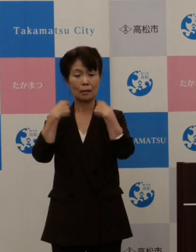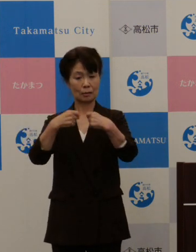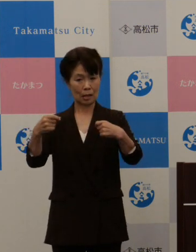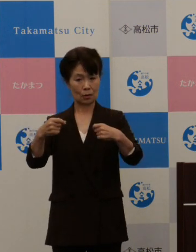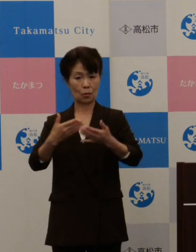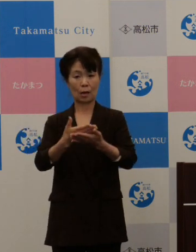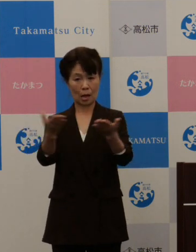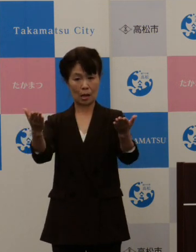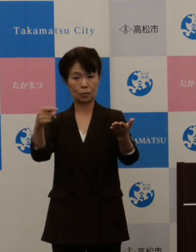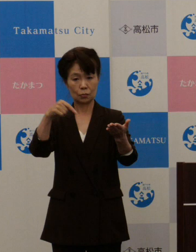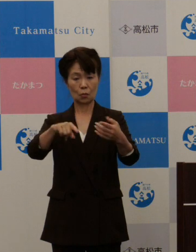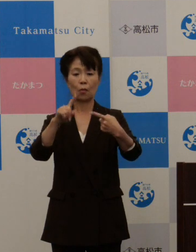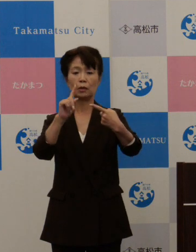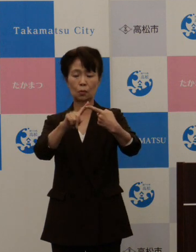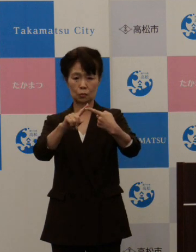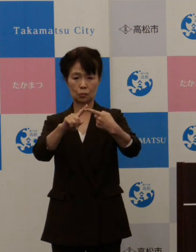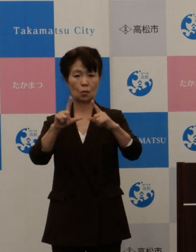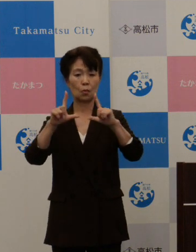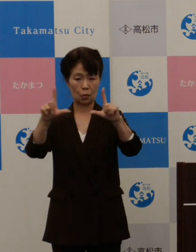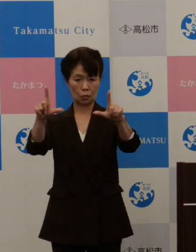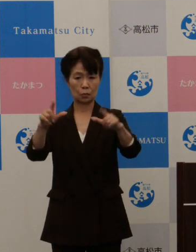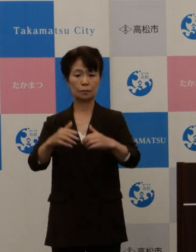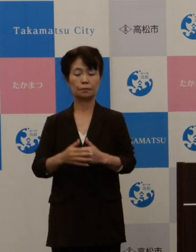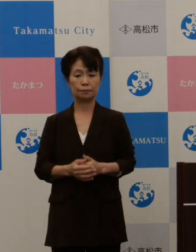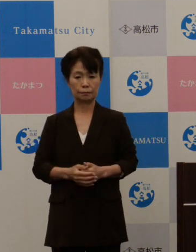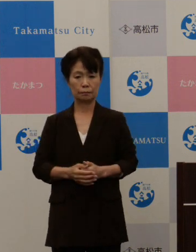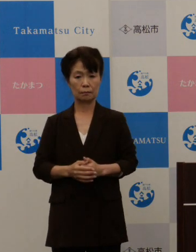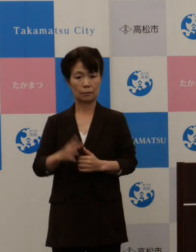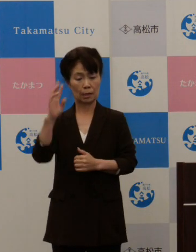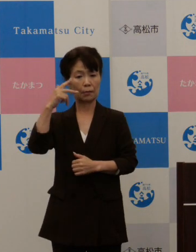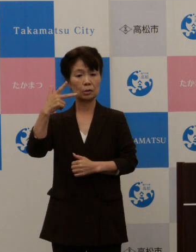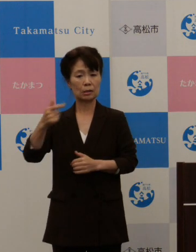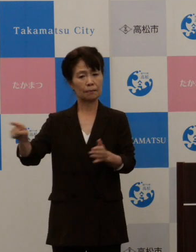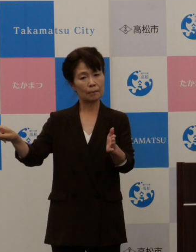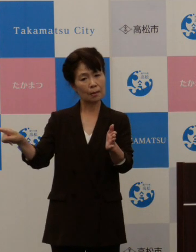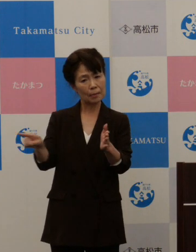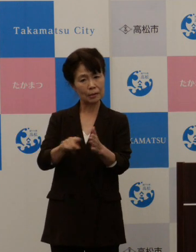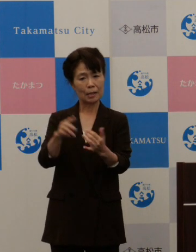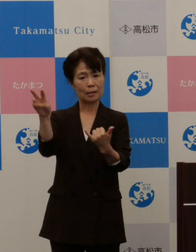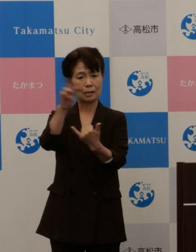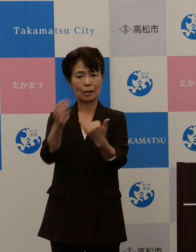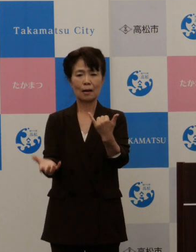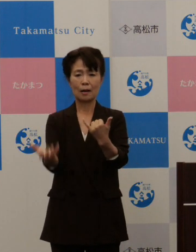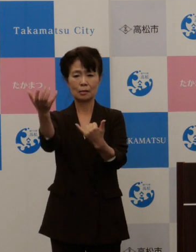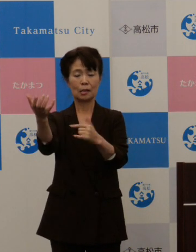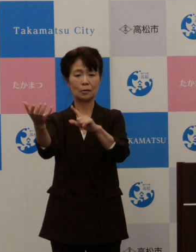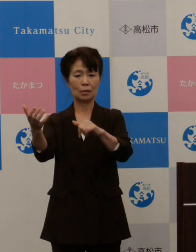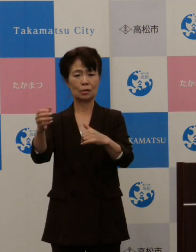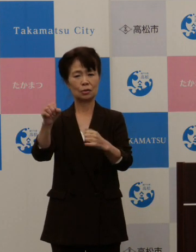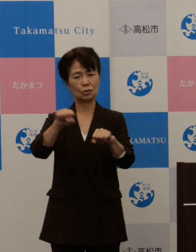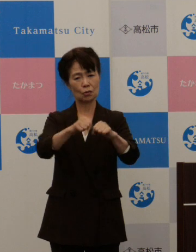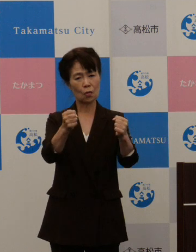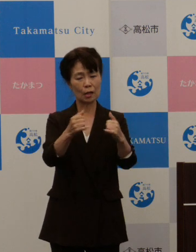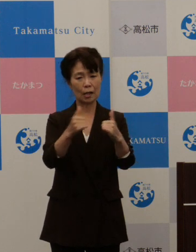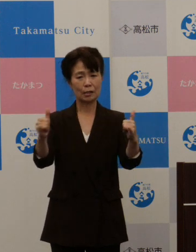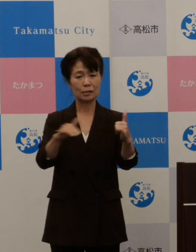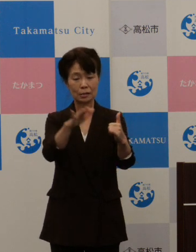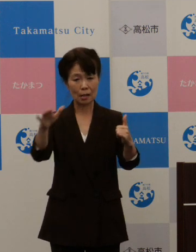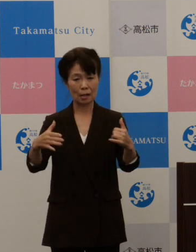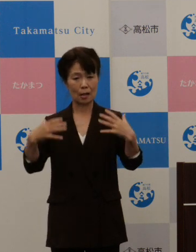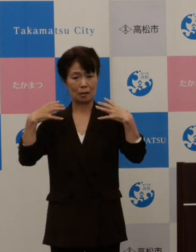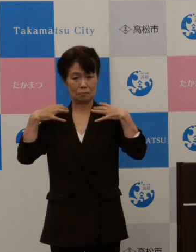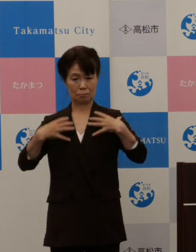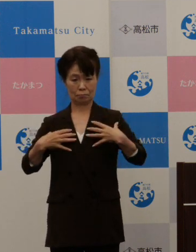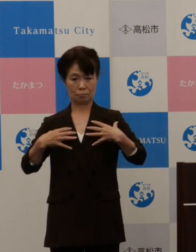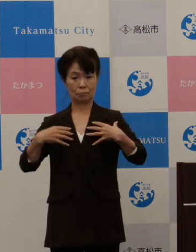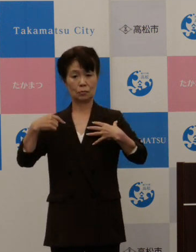についての一点でございます。本市ではこれまで災害発生時に障害のある方などが着用すること